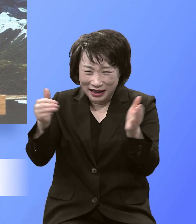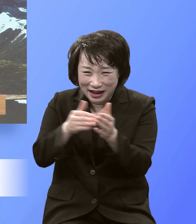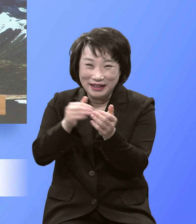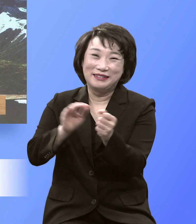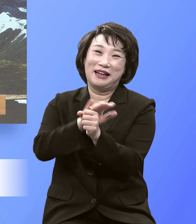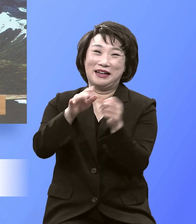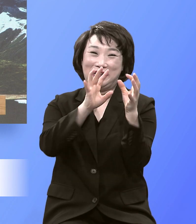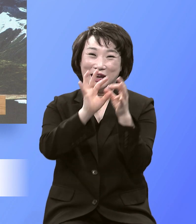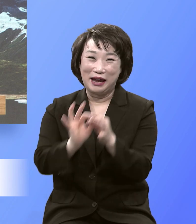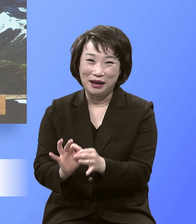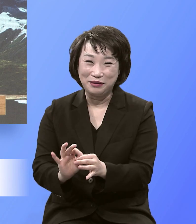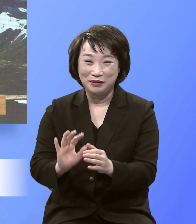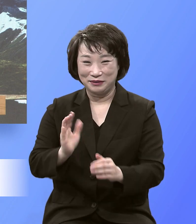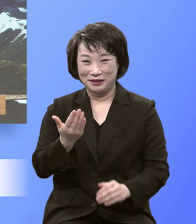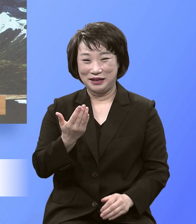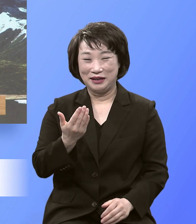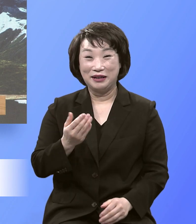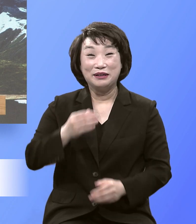사랑하고